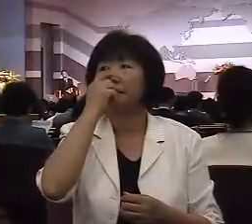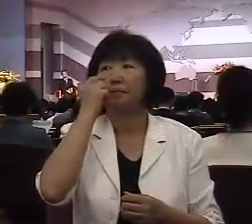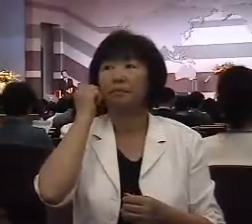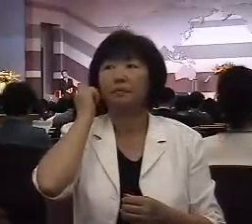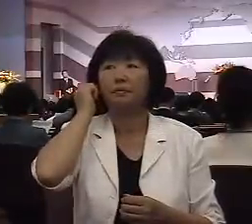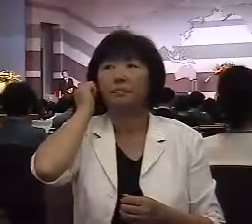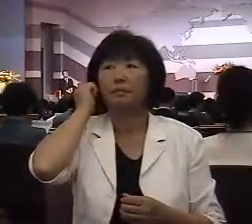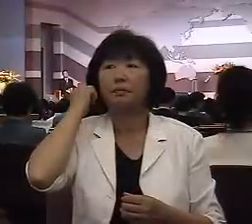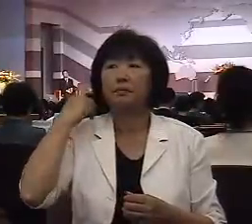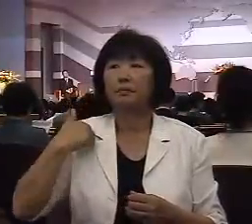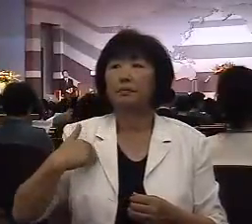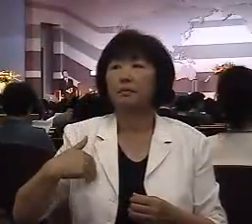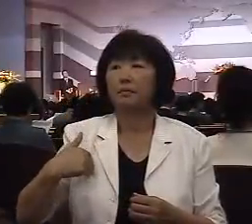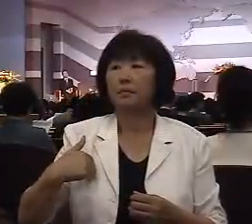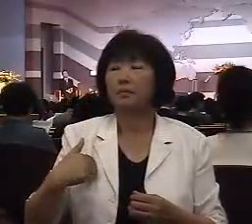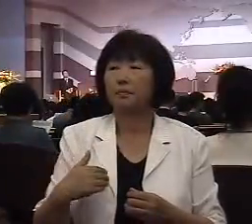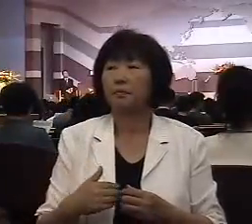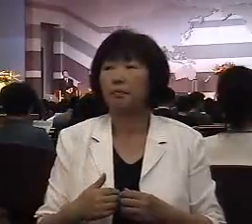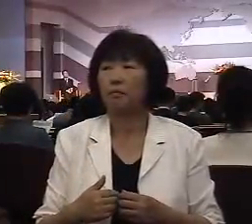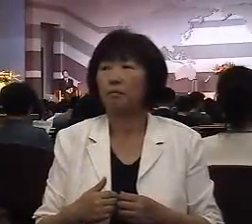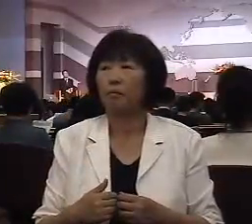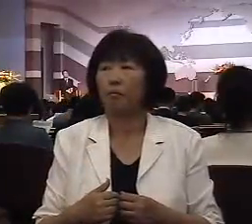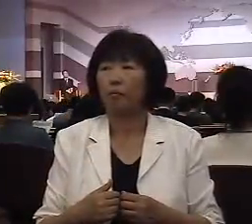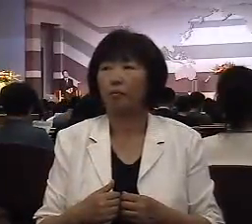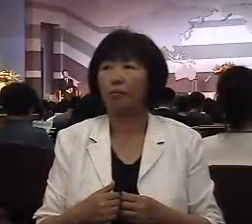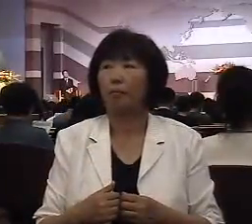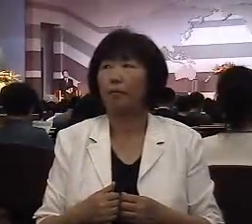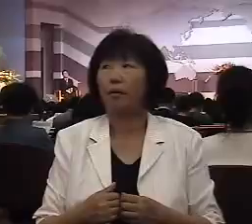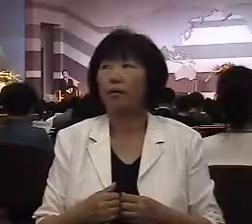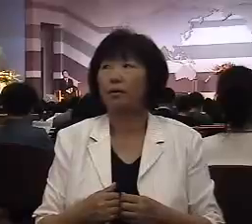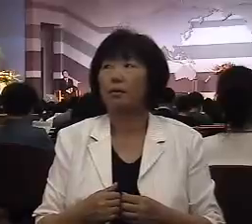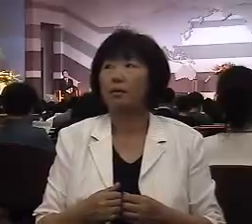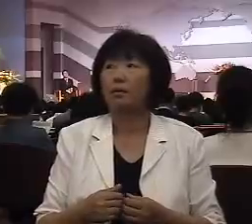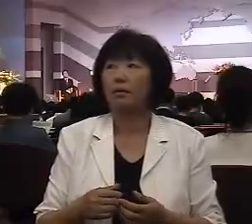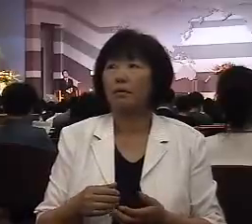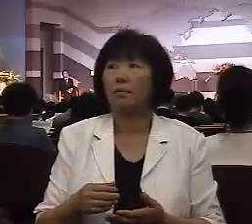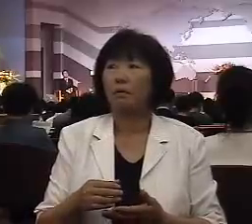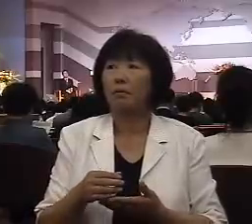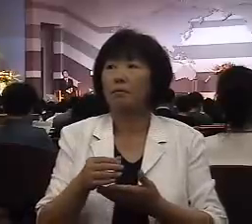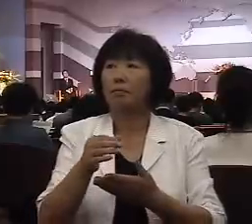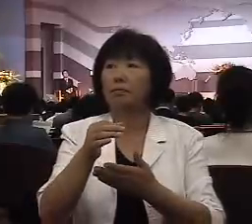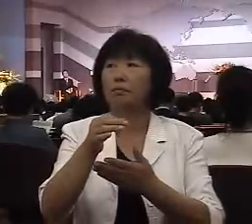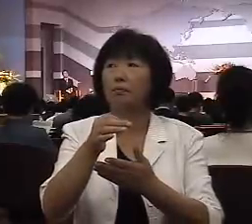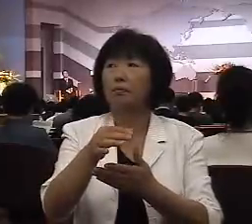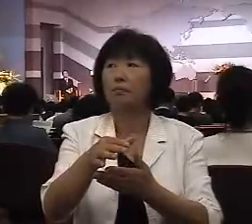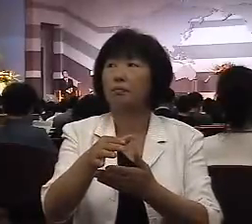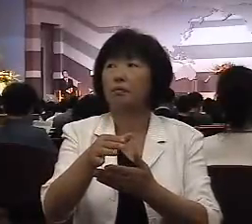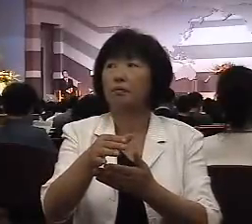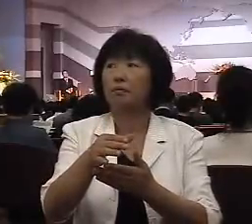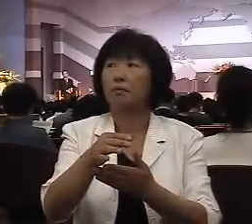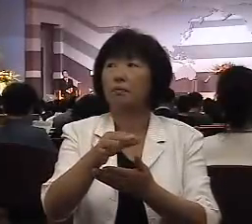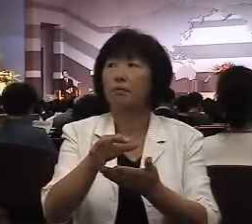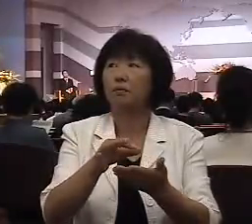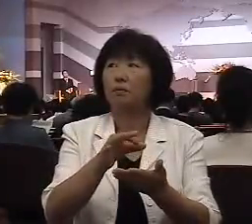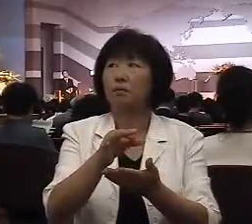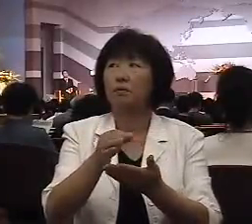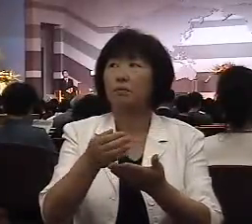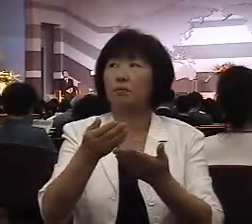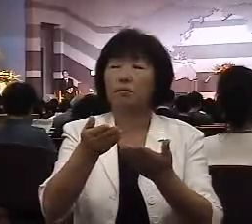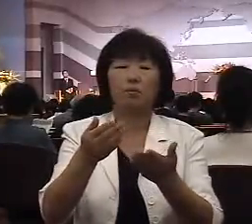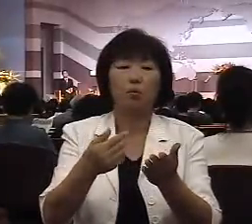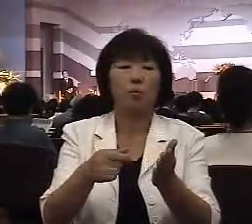위하여 차이나 미얀마 특별히 우리가 구제 헌금으로 드리려고 합니다. 여러분 이번에 정말 그